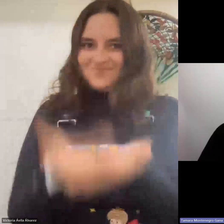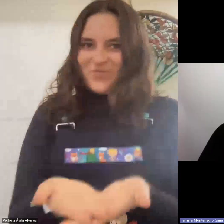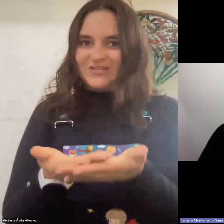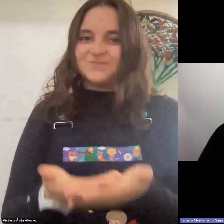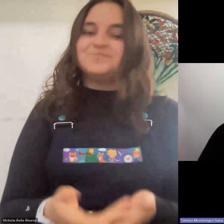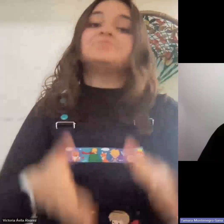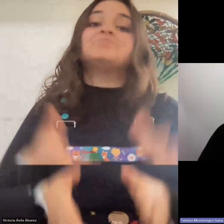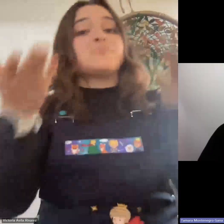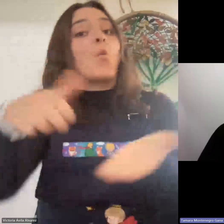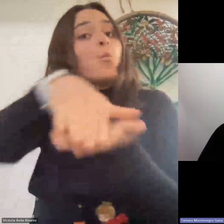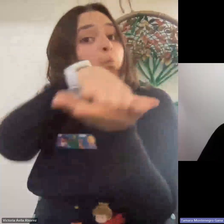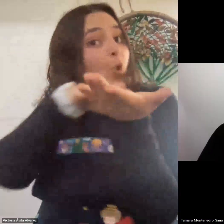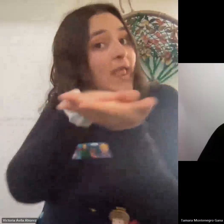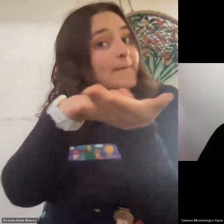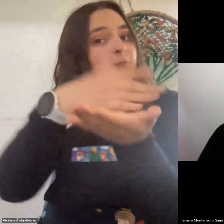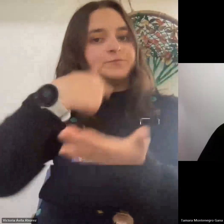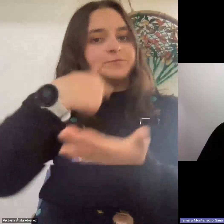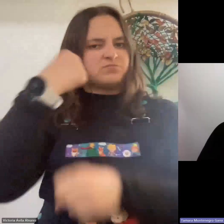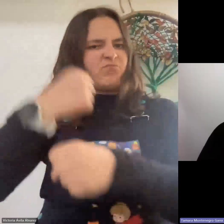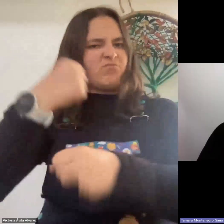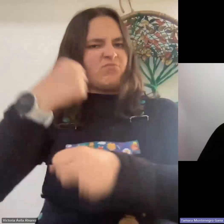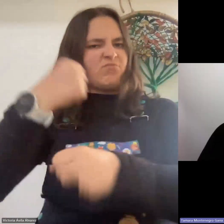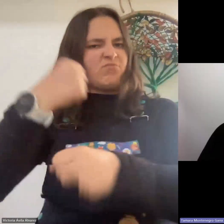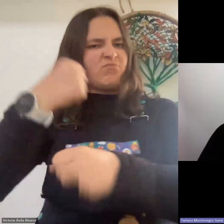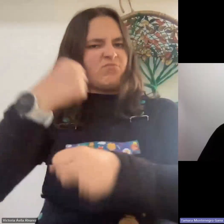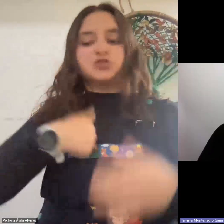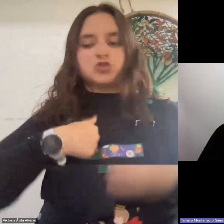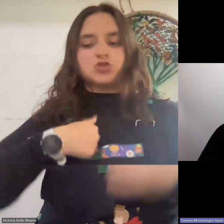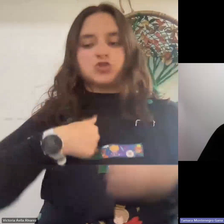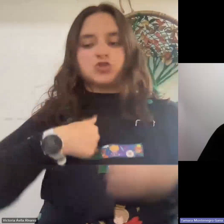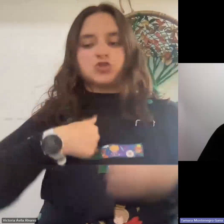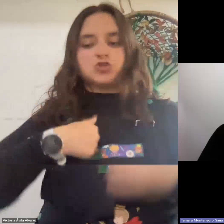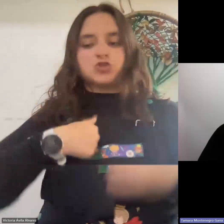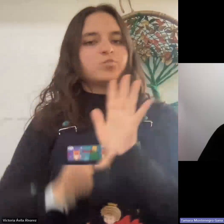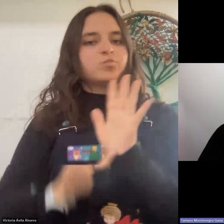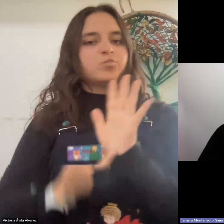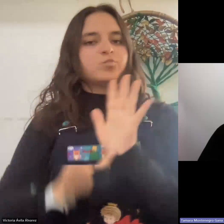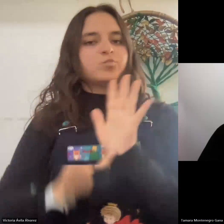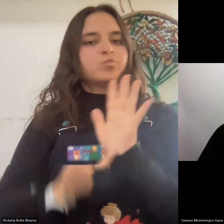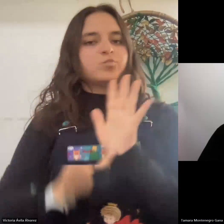también en mi rol, por ejemplo, yo en el